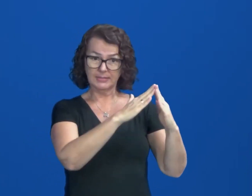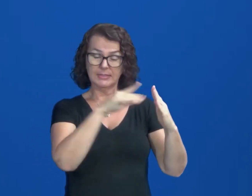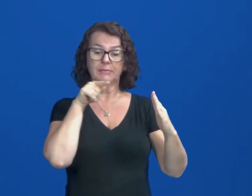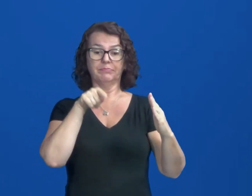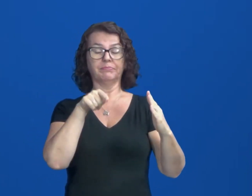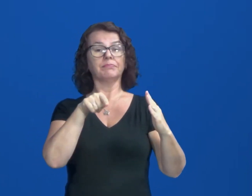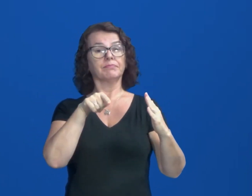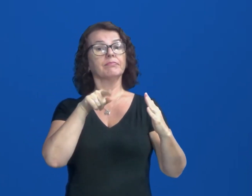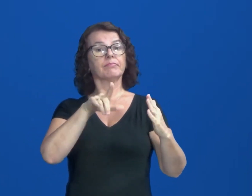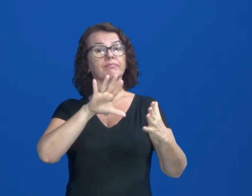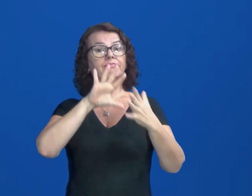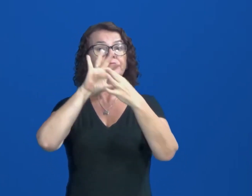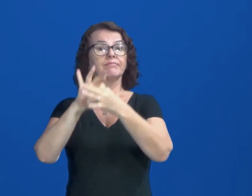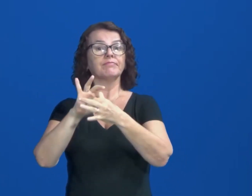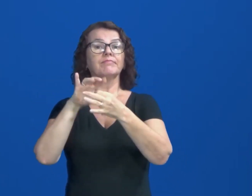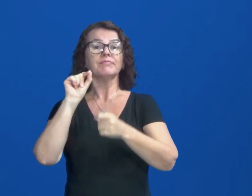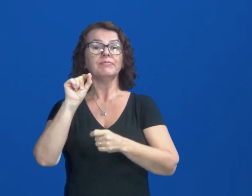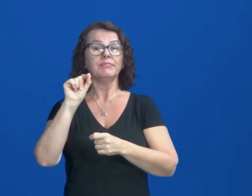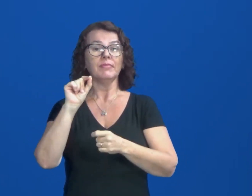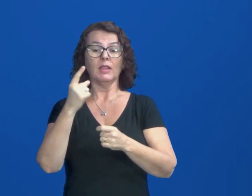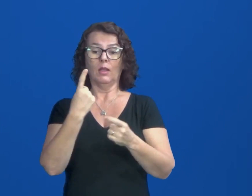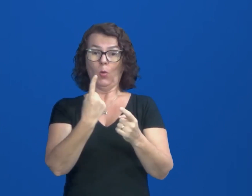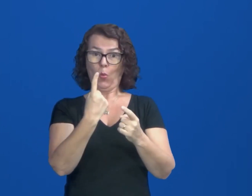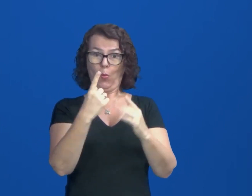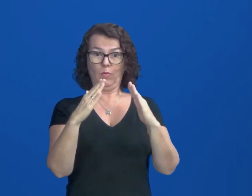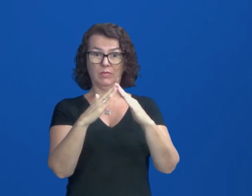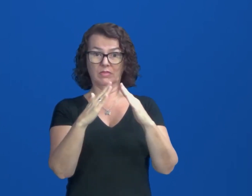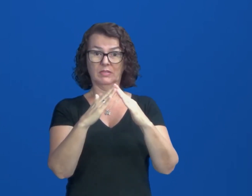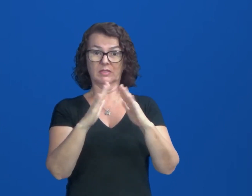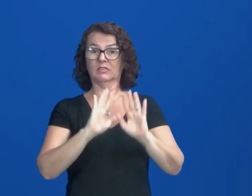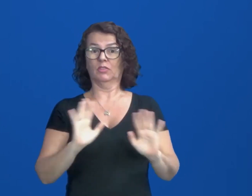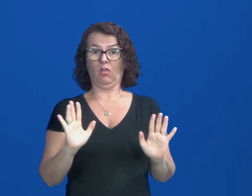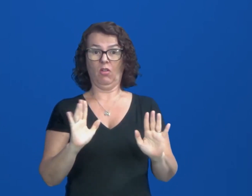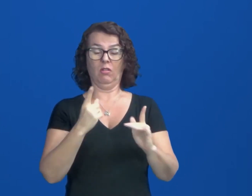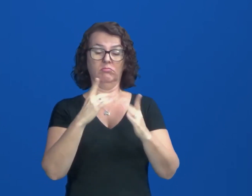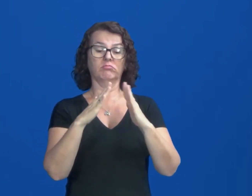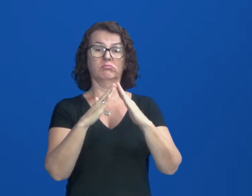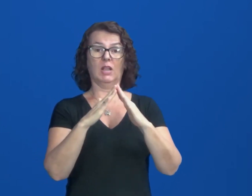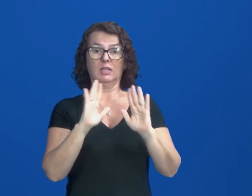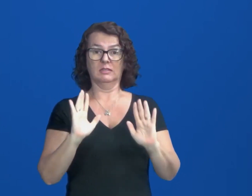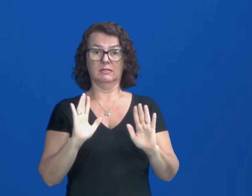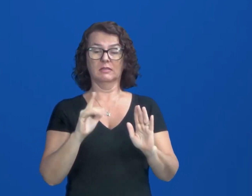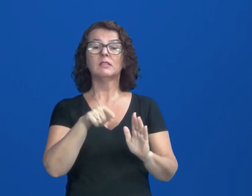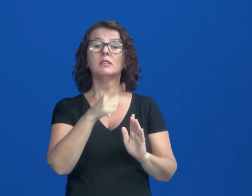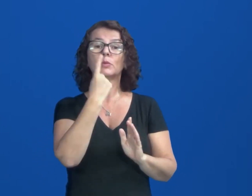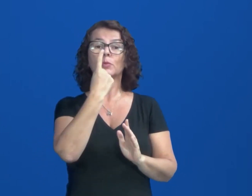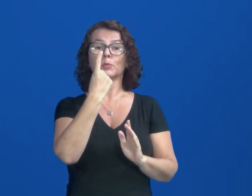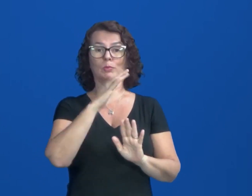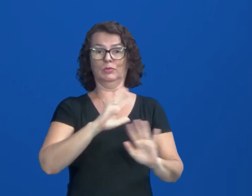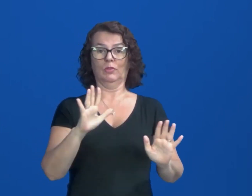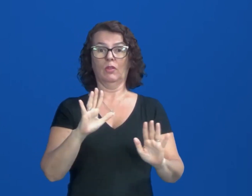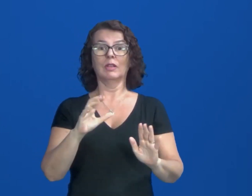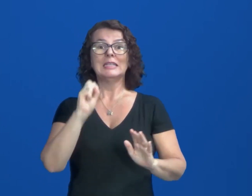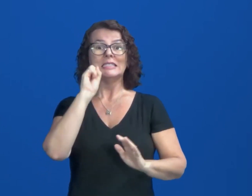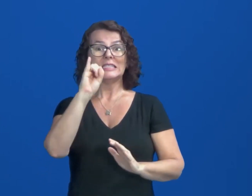casas. Aqui, neste significado, nesse contexto, um sinal só significa sim, é